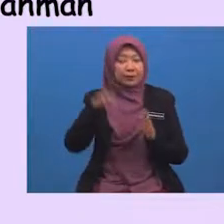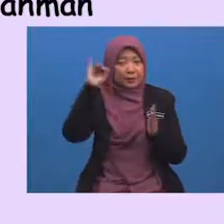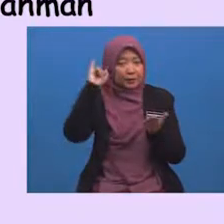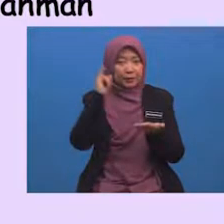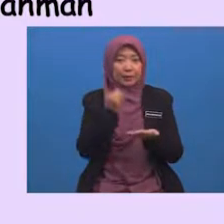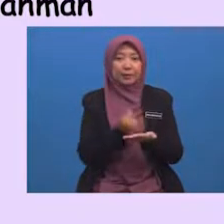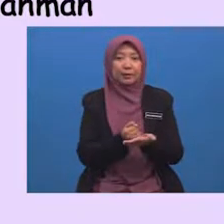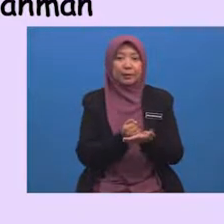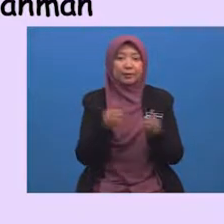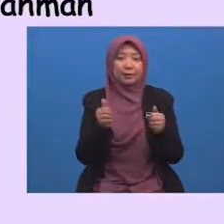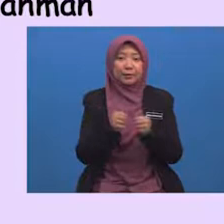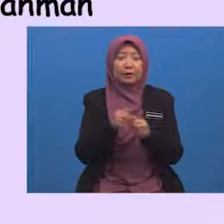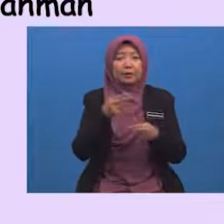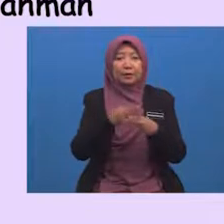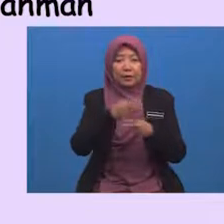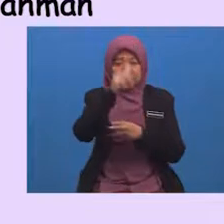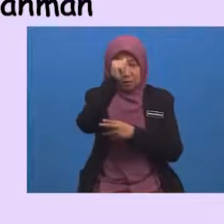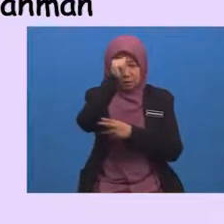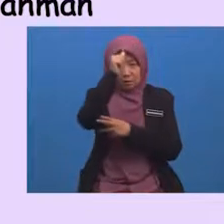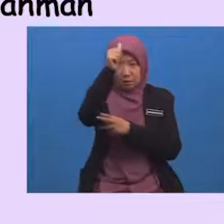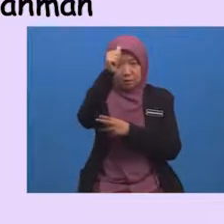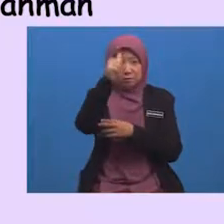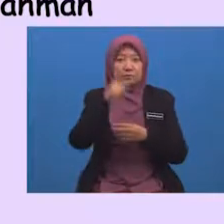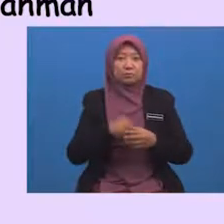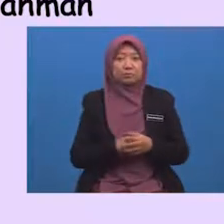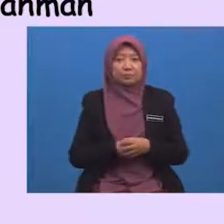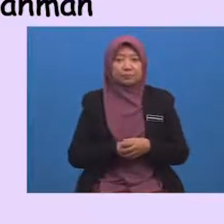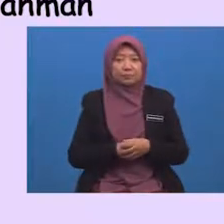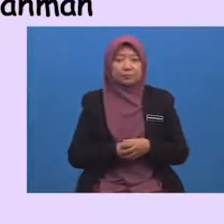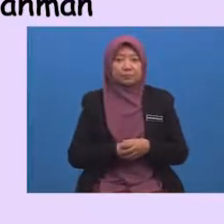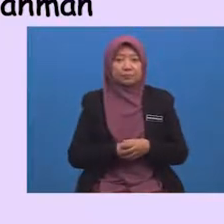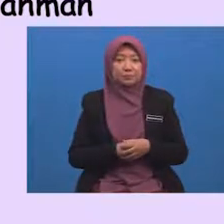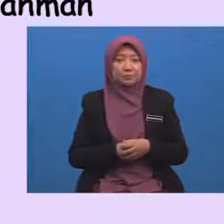dengan Allah Ar-Rahman dan Ar-Rahim.